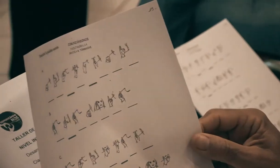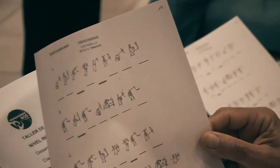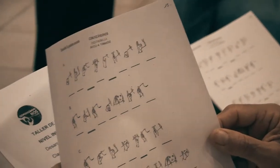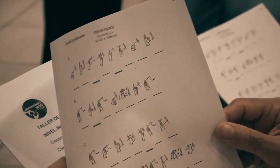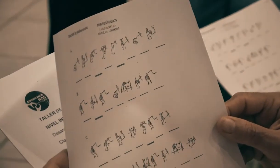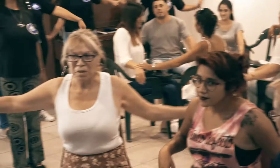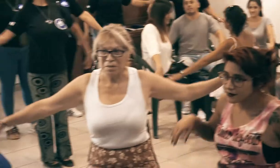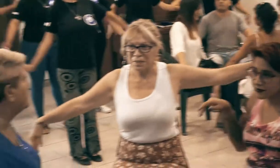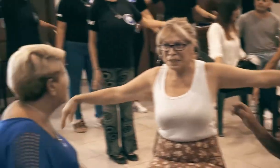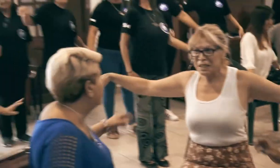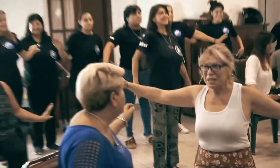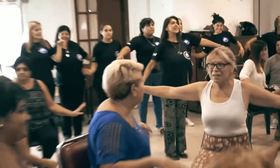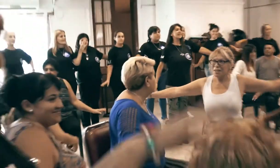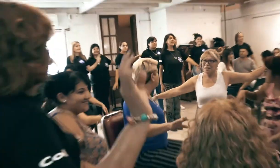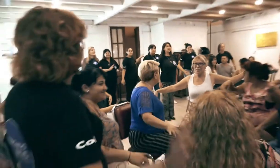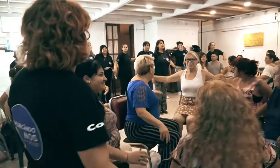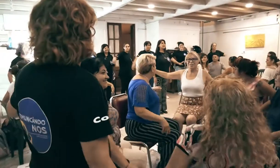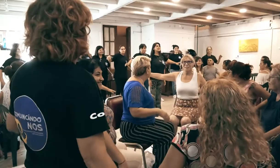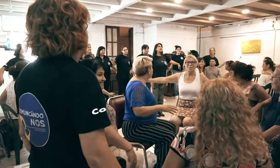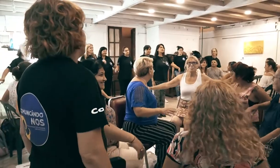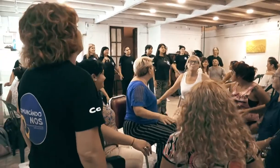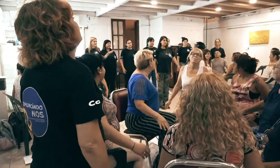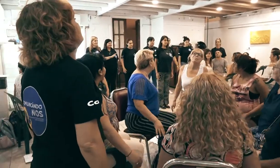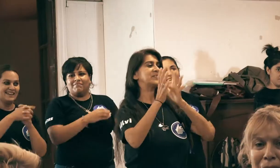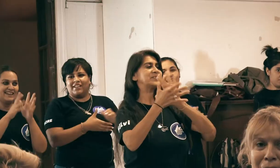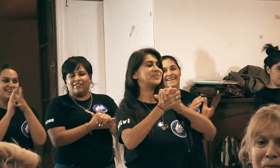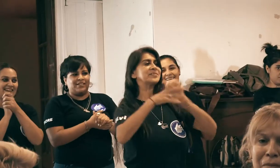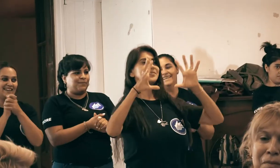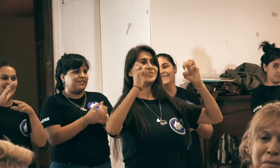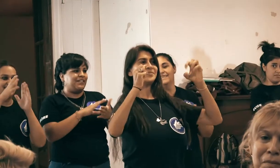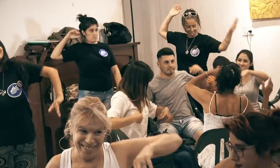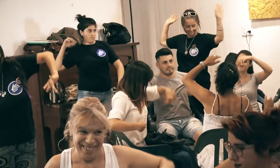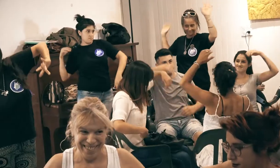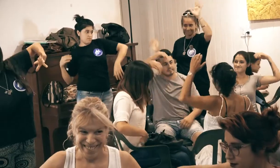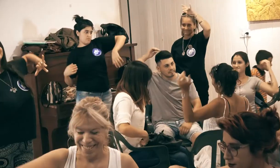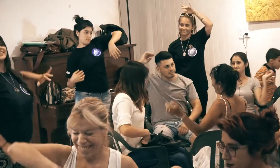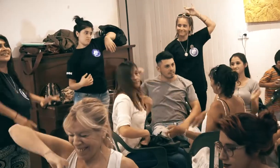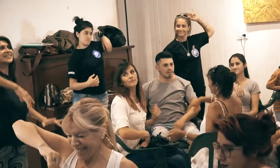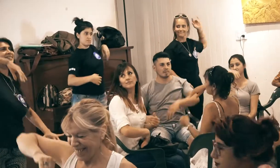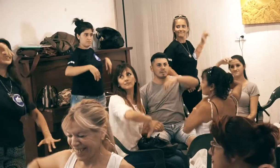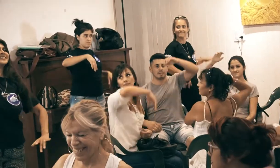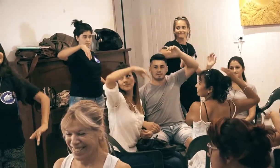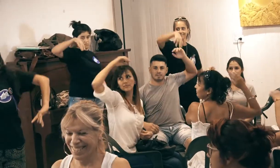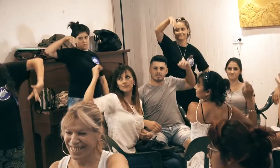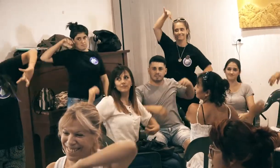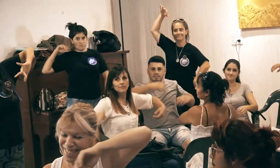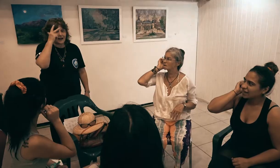volar, subir, bajar contigo sin alas, volar, volar,